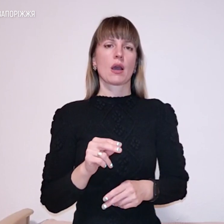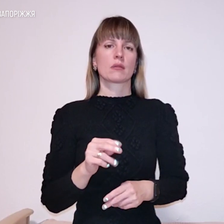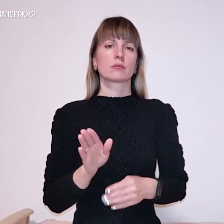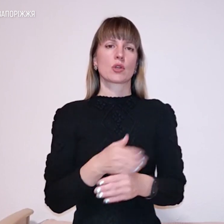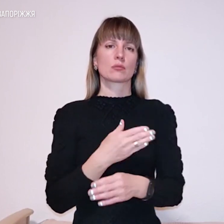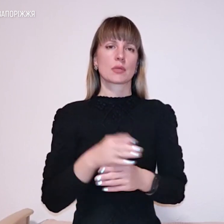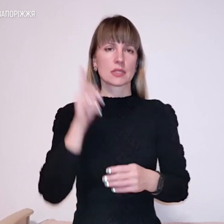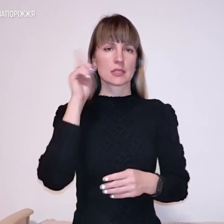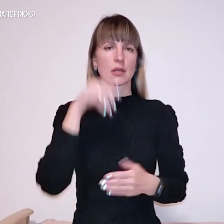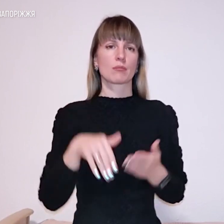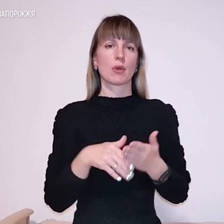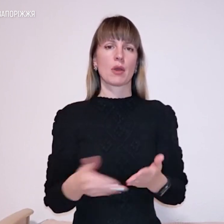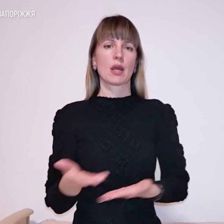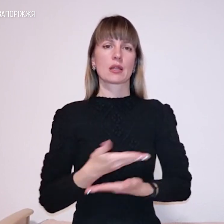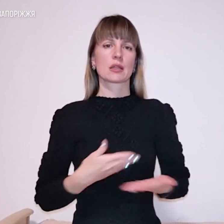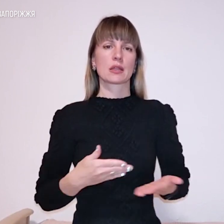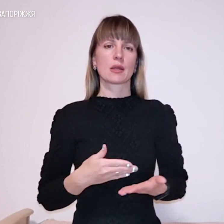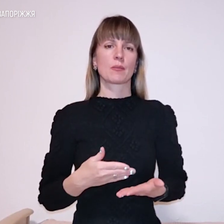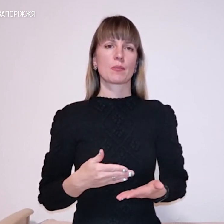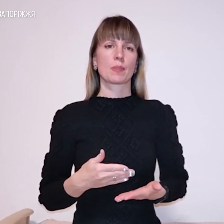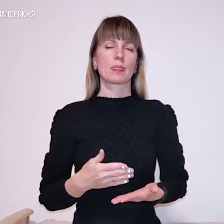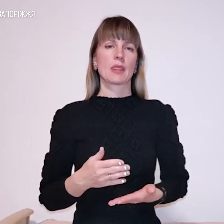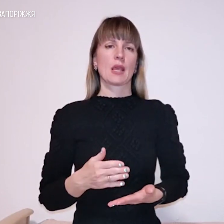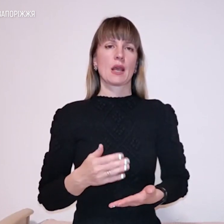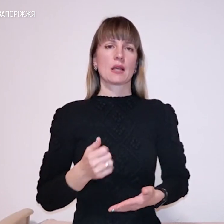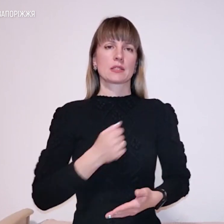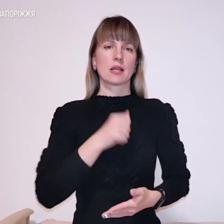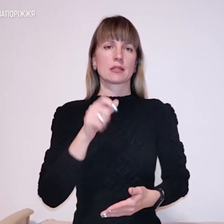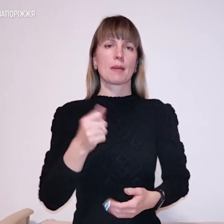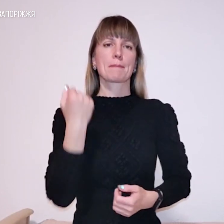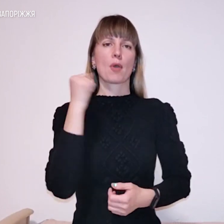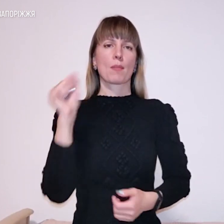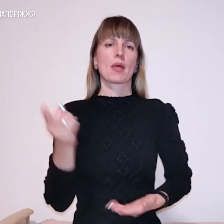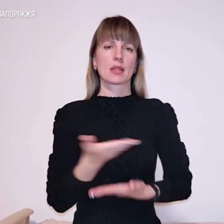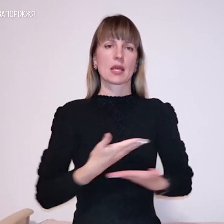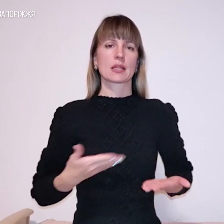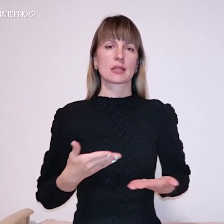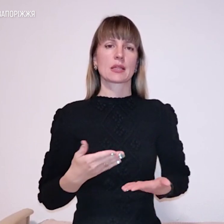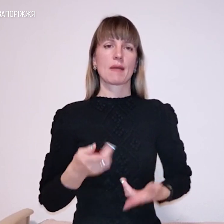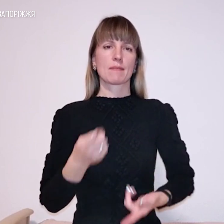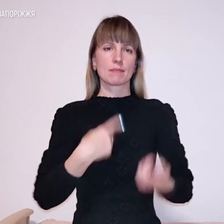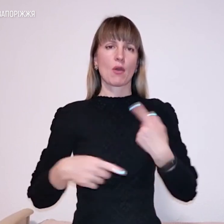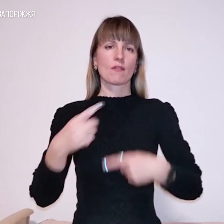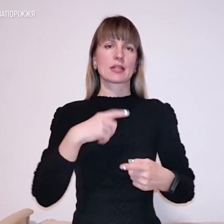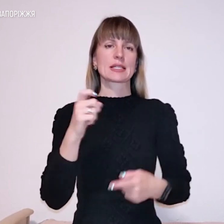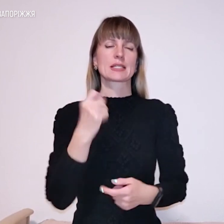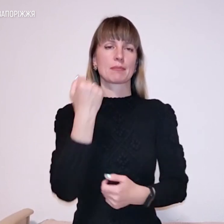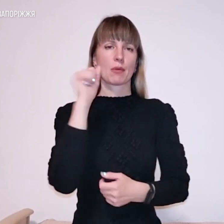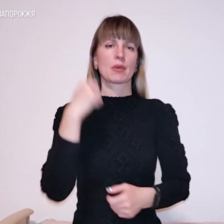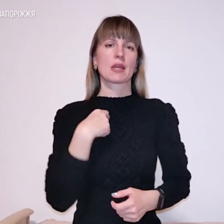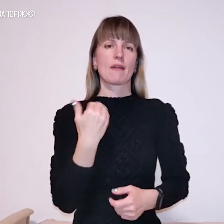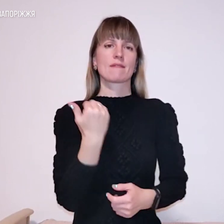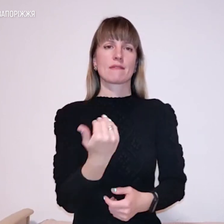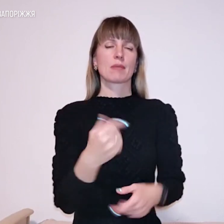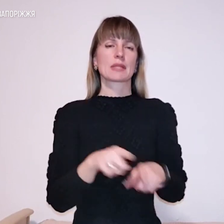розподіляти. Ребята, побіду нам, як прийдете з побідою, я вам спечу таких 10